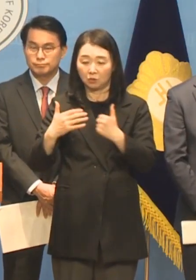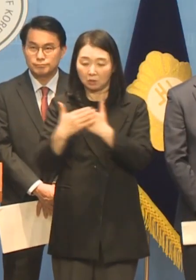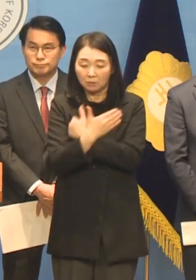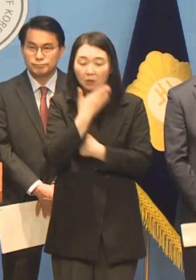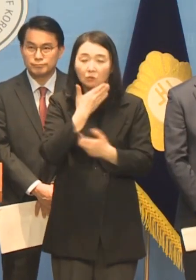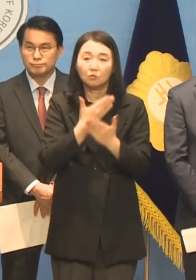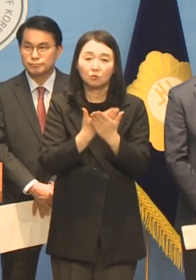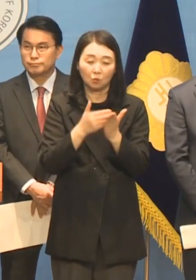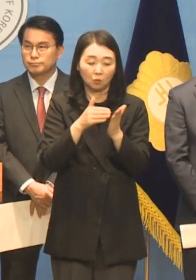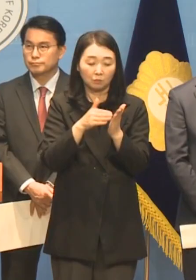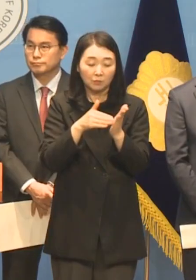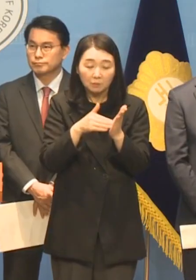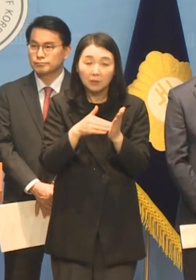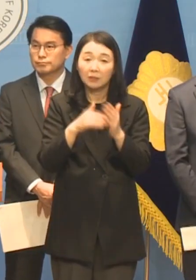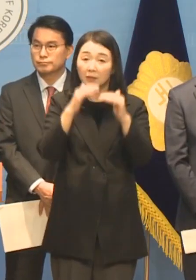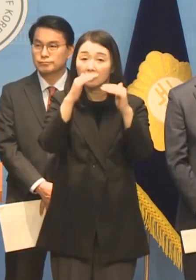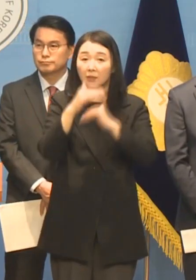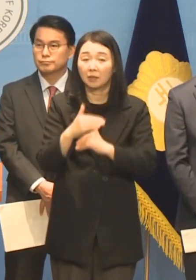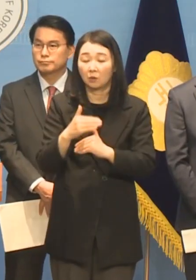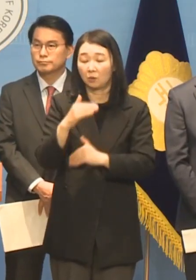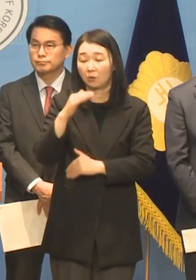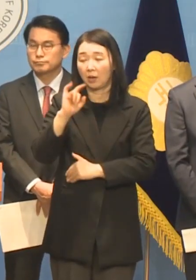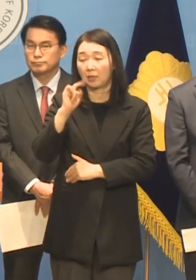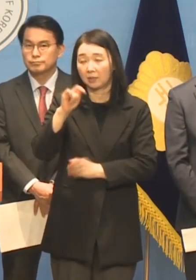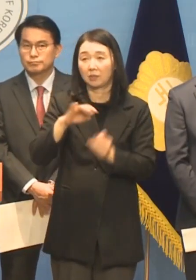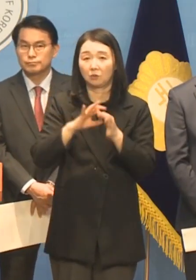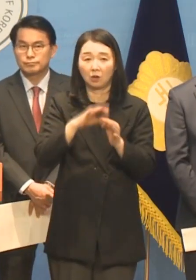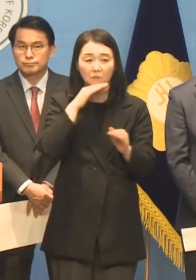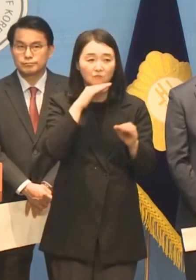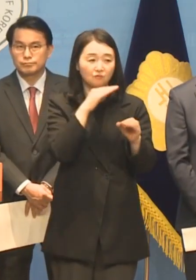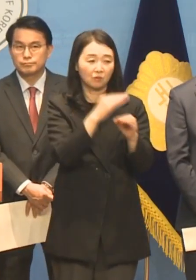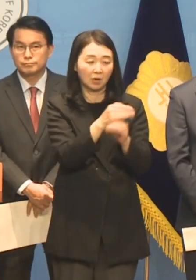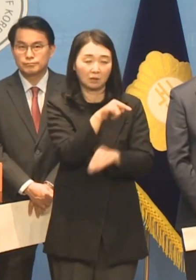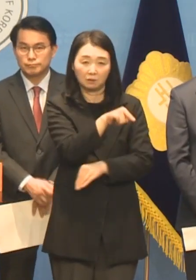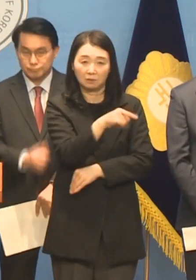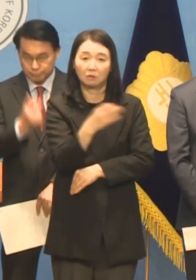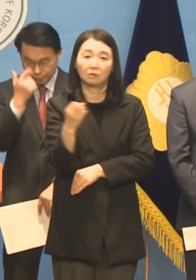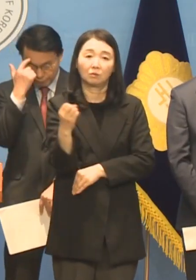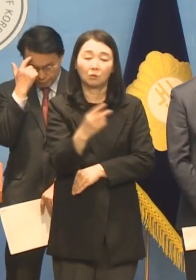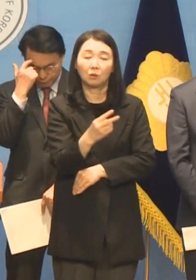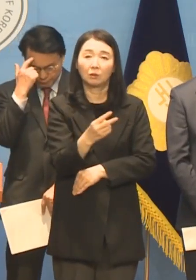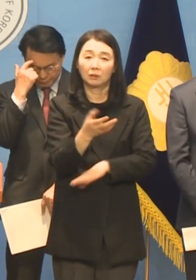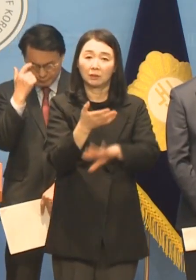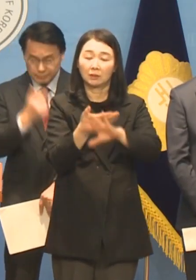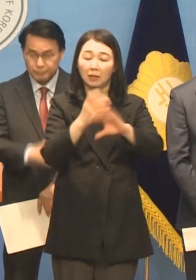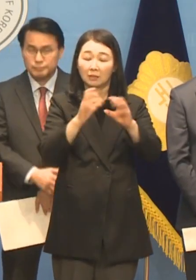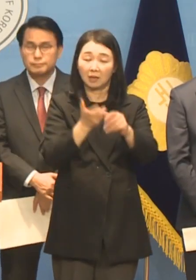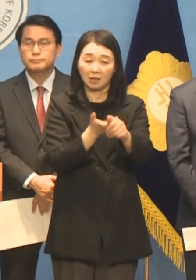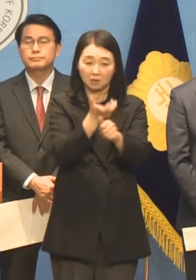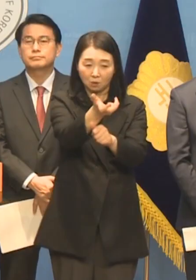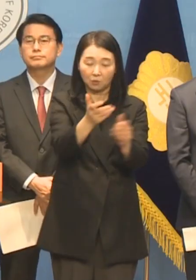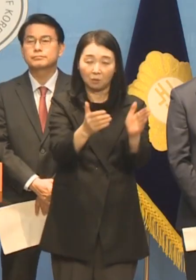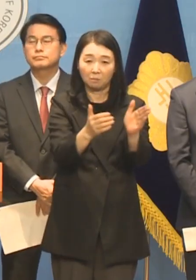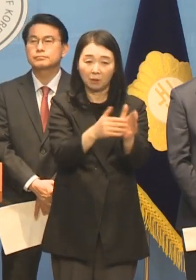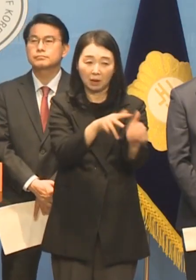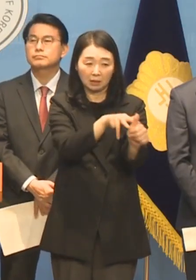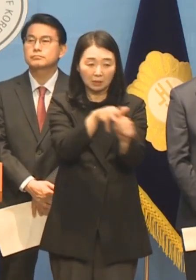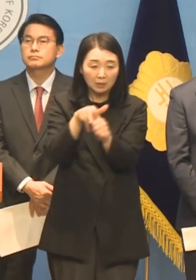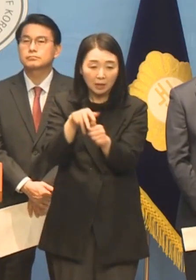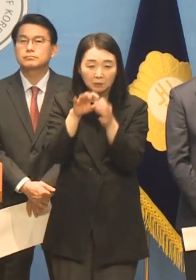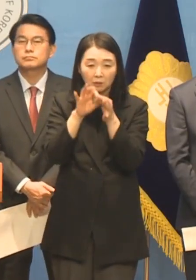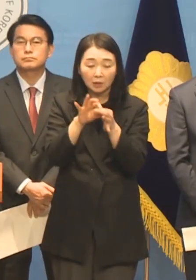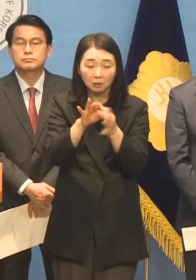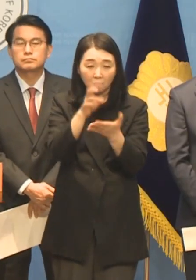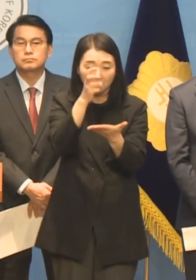첨단 산업 기술 등을 적대국인 북한뿐만 아니라 제3국에 넘기더라도 간첩죄로 처벌할 수